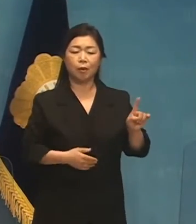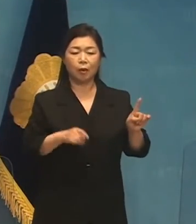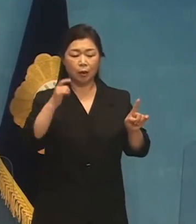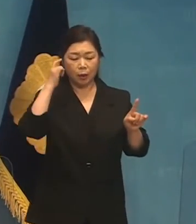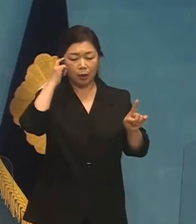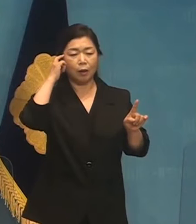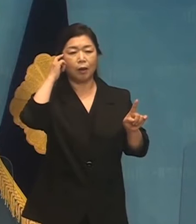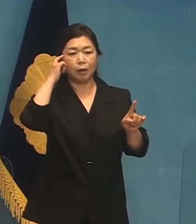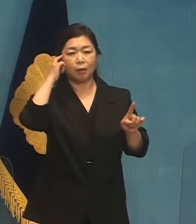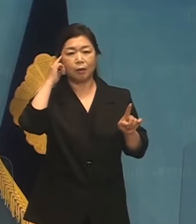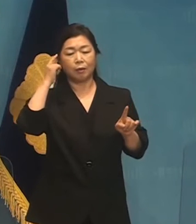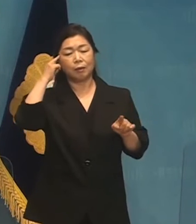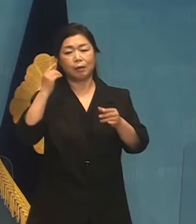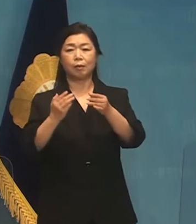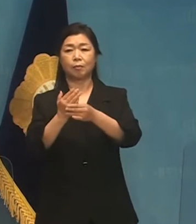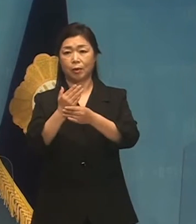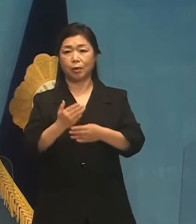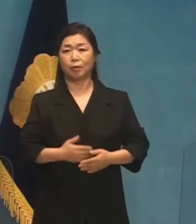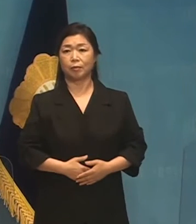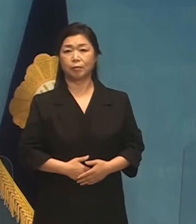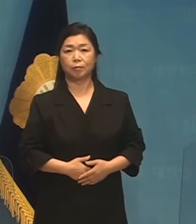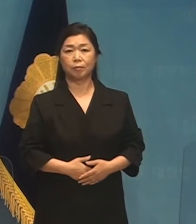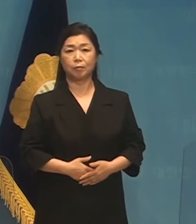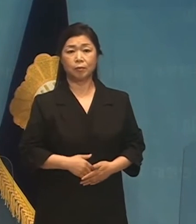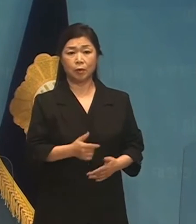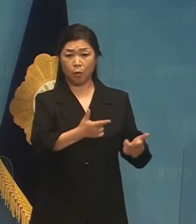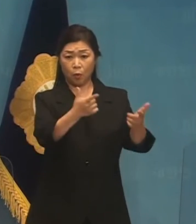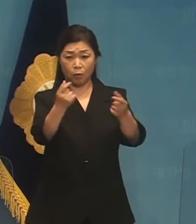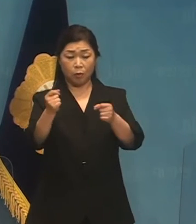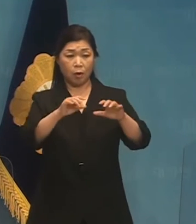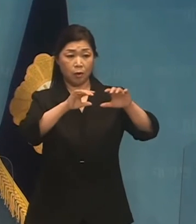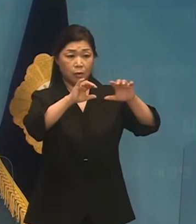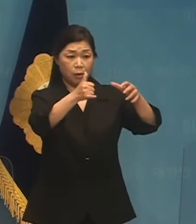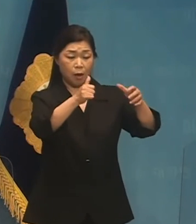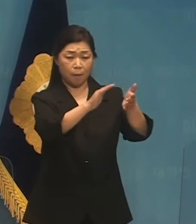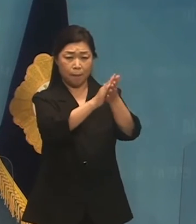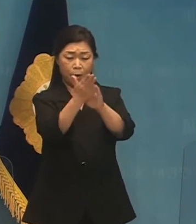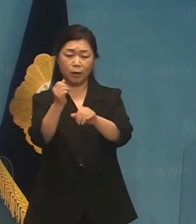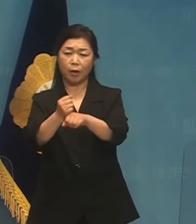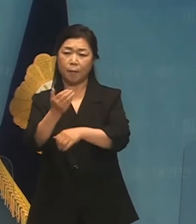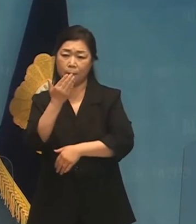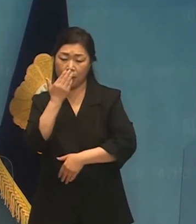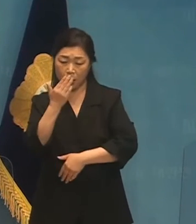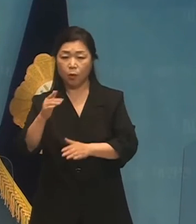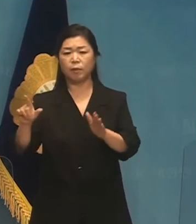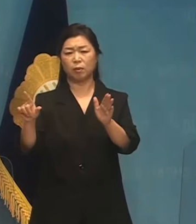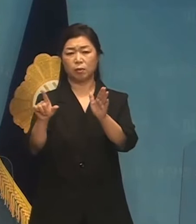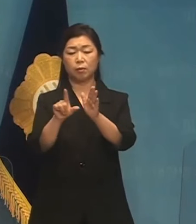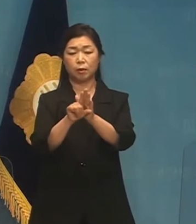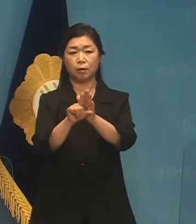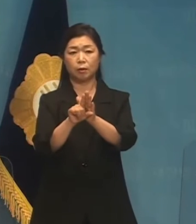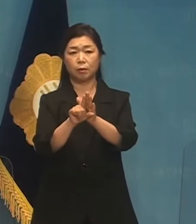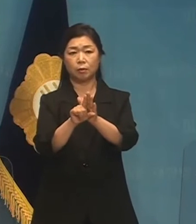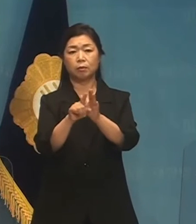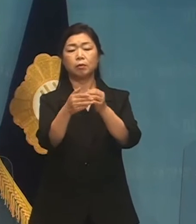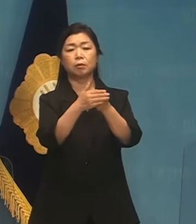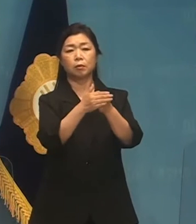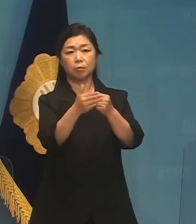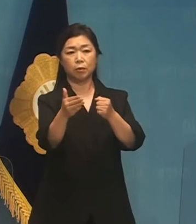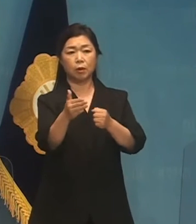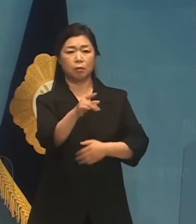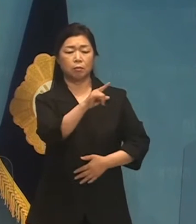났습니다. 우리 모두 세상을 변화시킬 수 있을 거라고 믿었습니다.